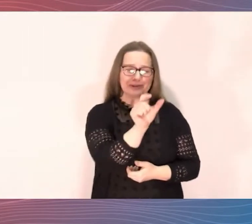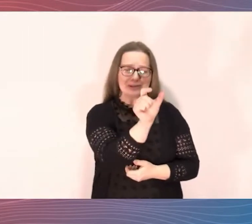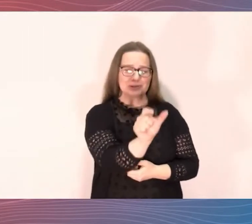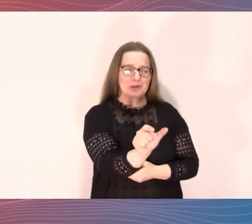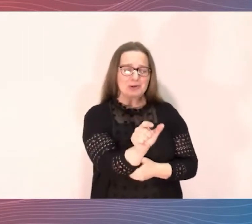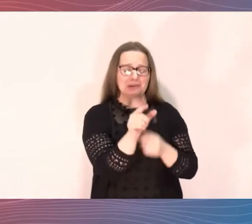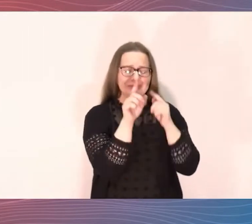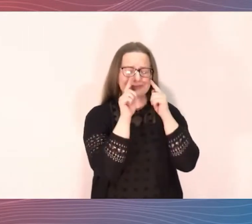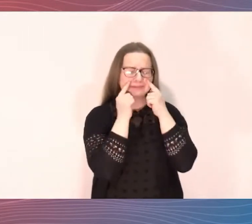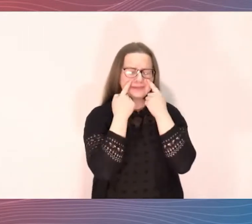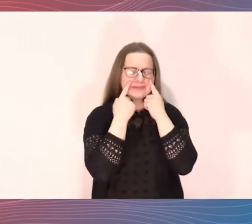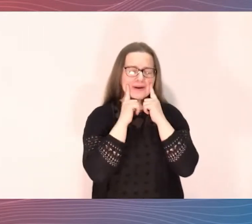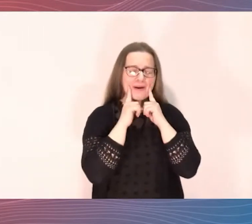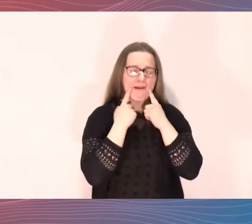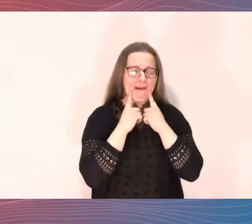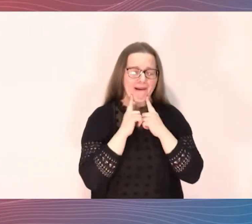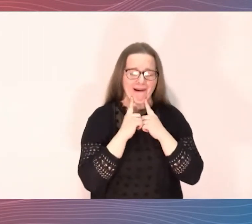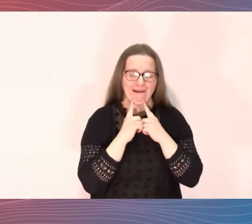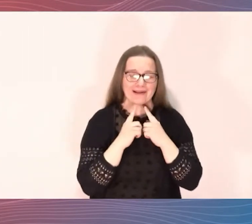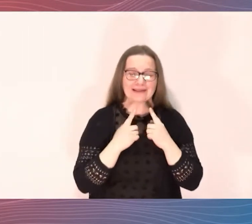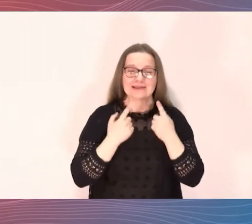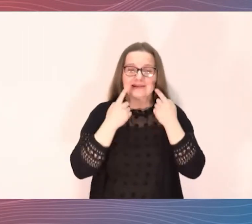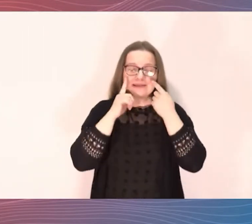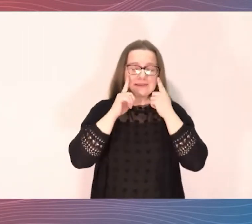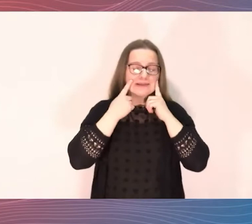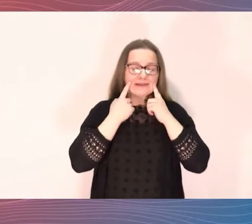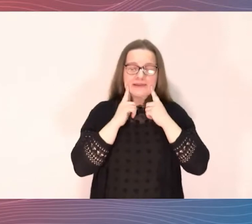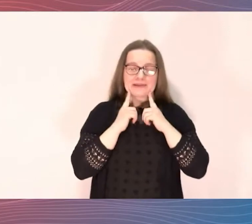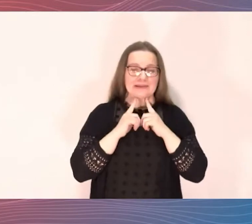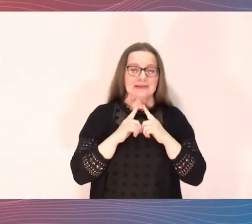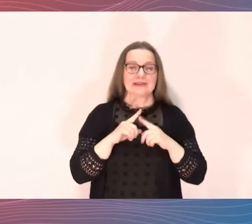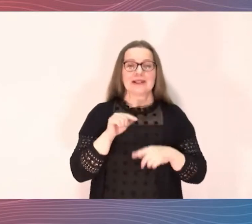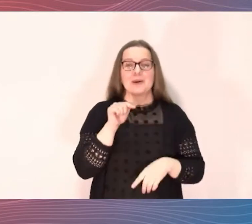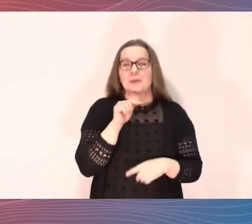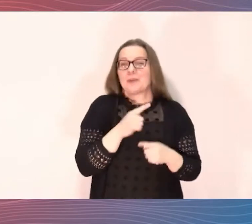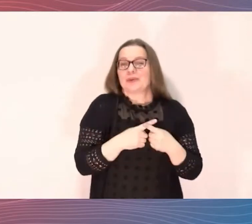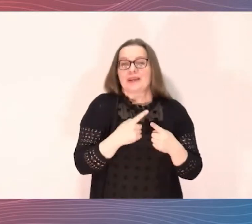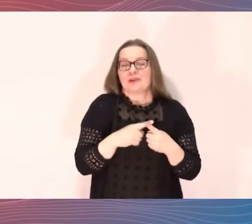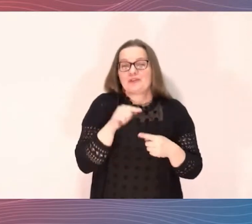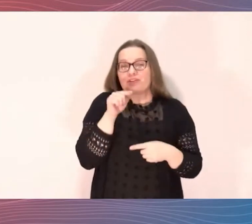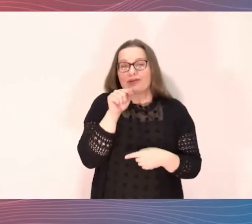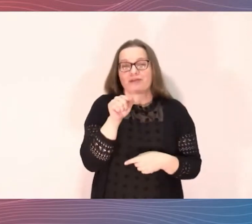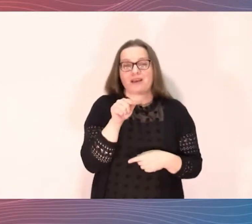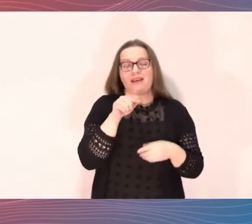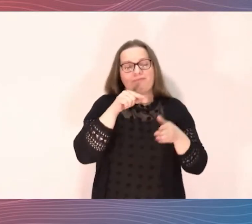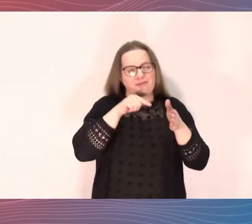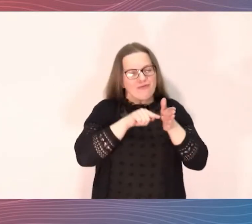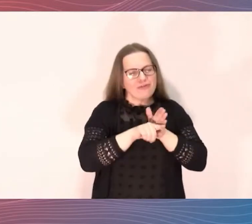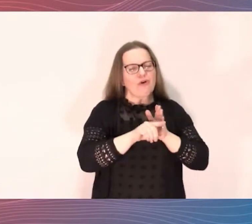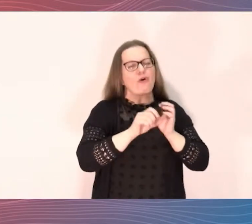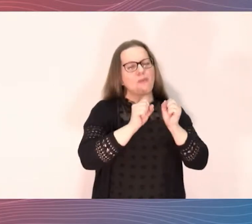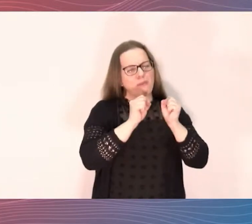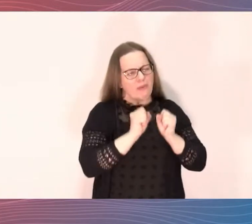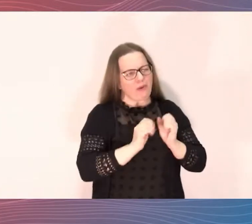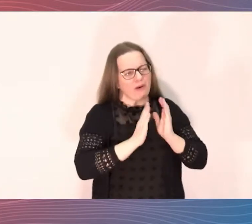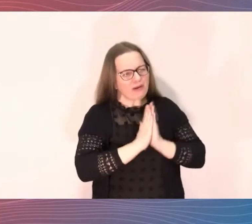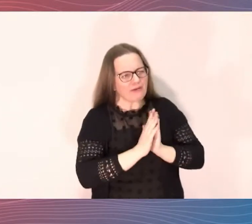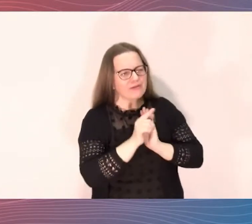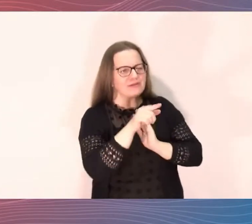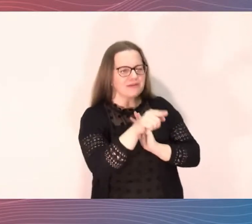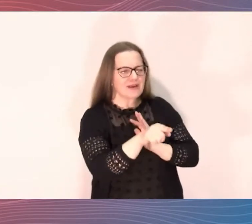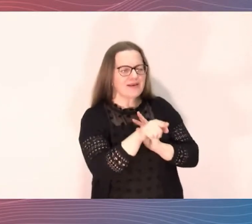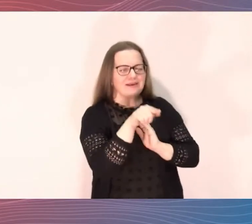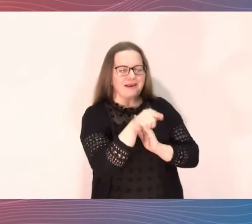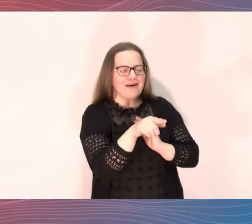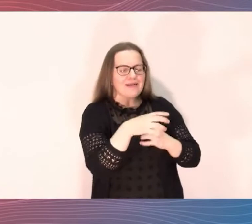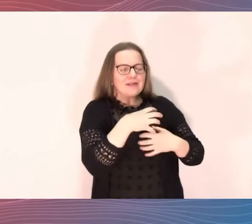pessoa entra em prantos. A pessoa diz, como é que você sabe dos problemas dele? Dela? Não é mesmo, irmãos? Irmãos,